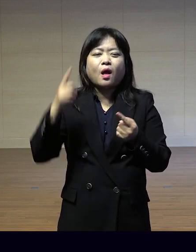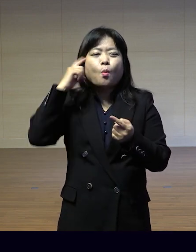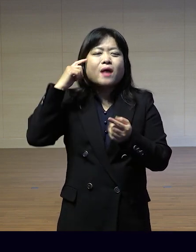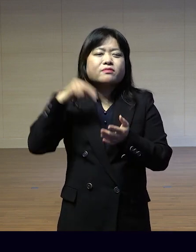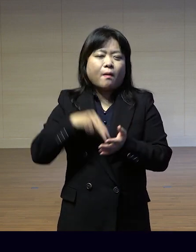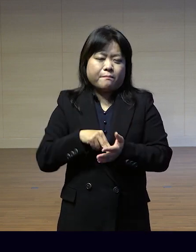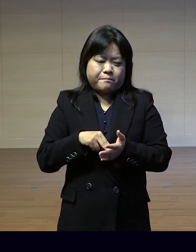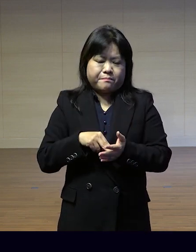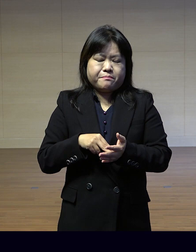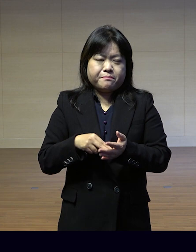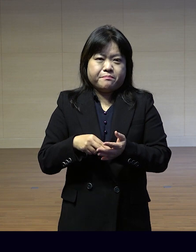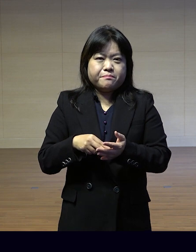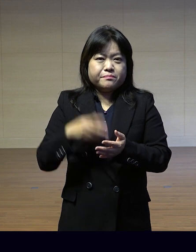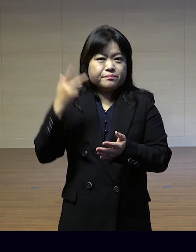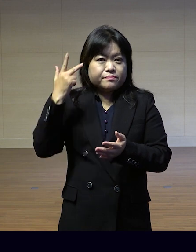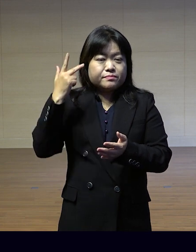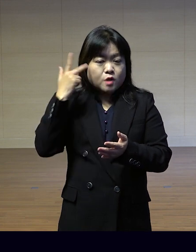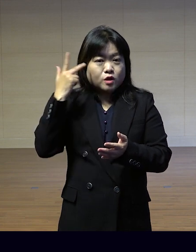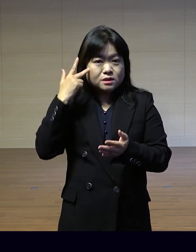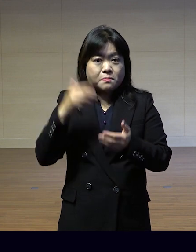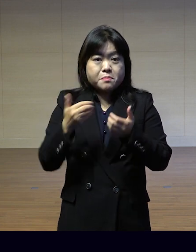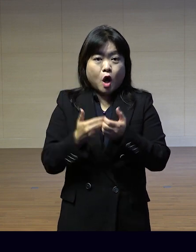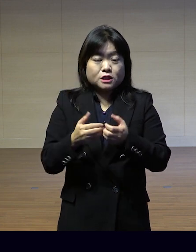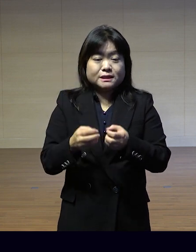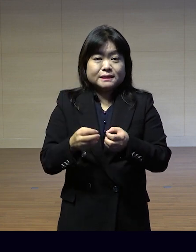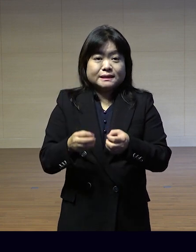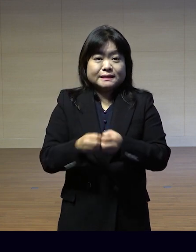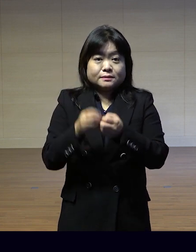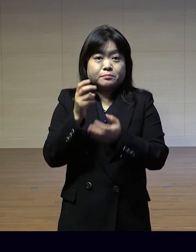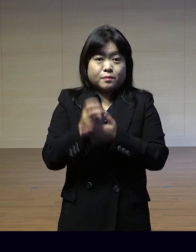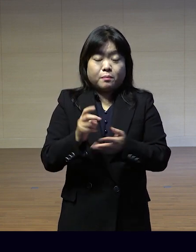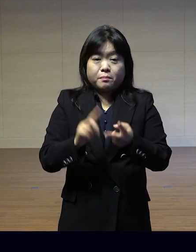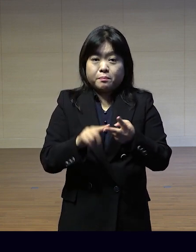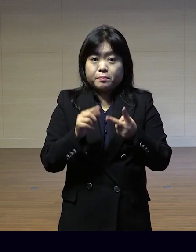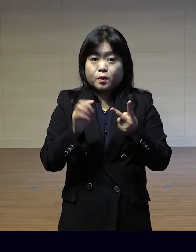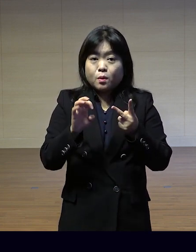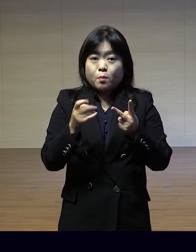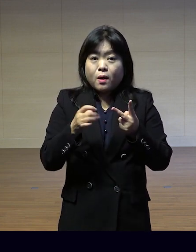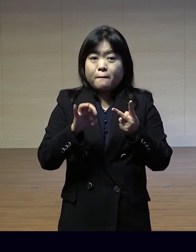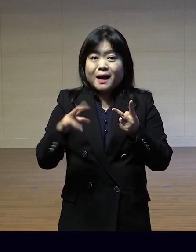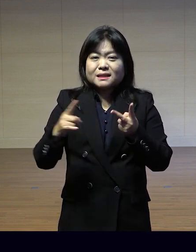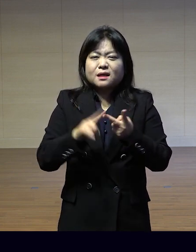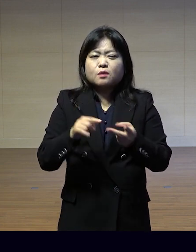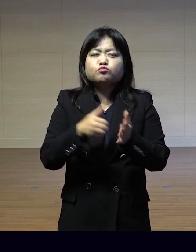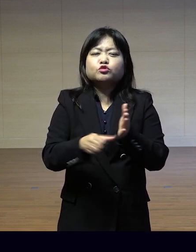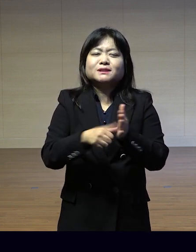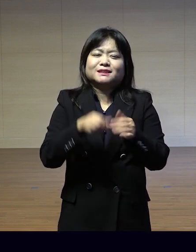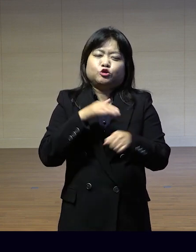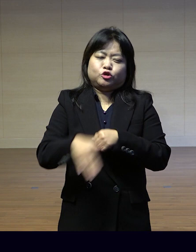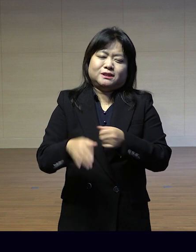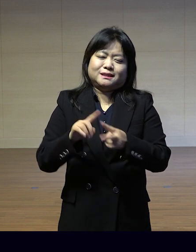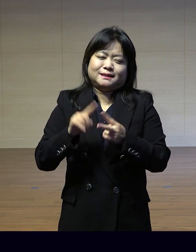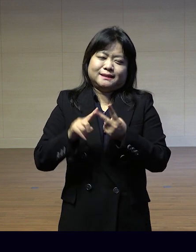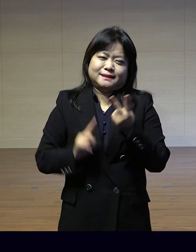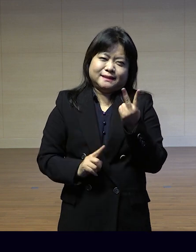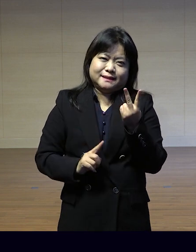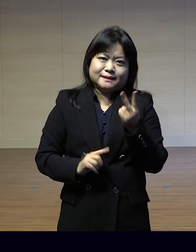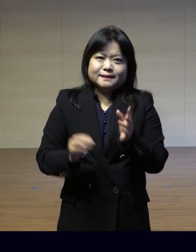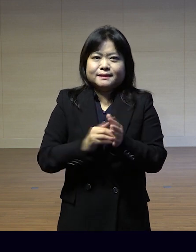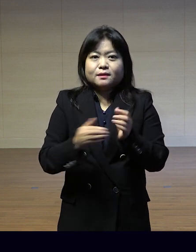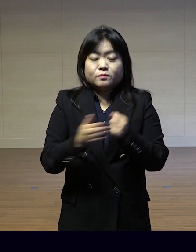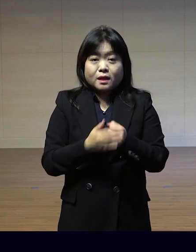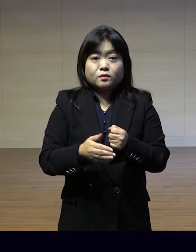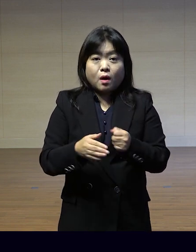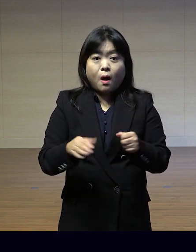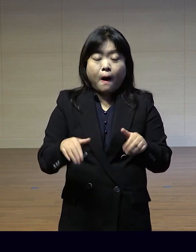관념 변증법이고요, 정신 변증법이고, 또 하나는 포여바흐의 물질주의였습니다. 근데 여기에도